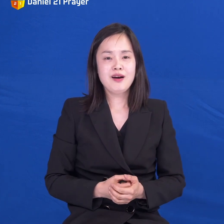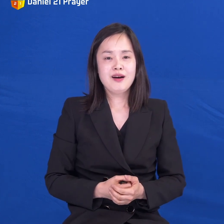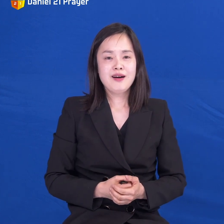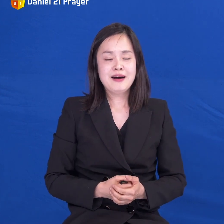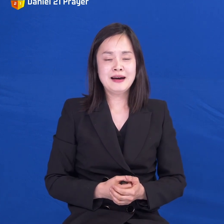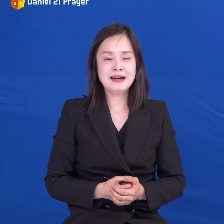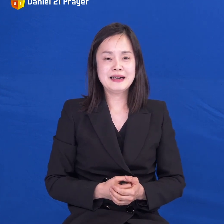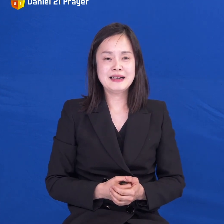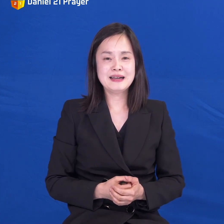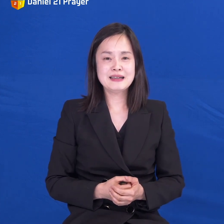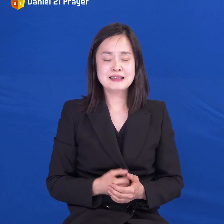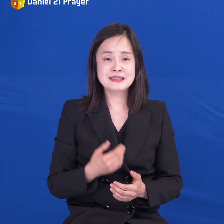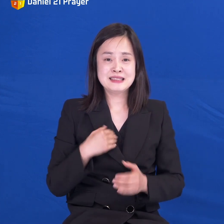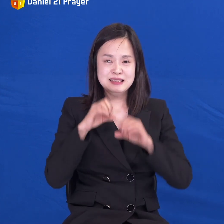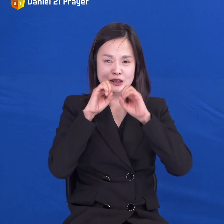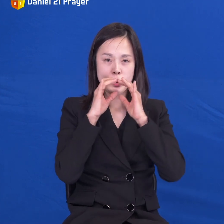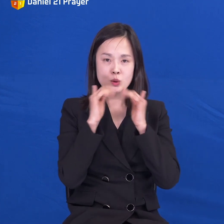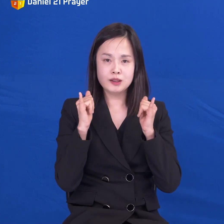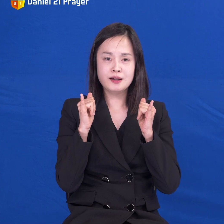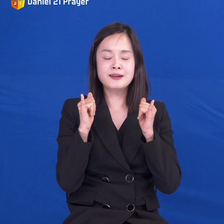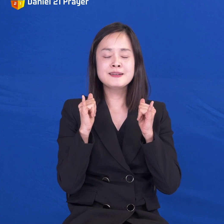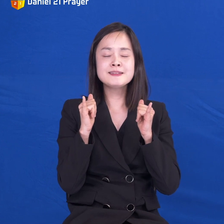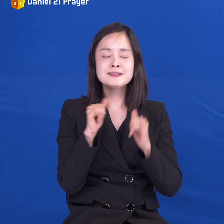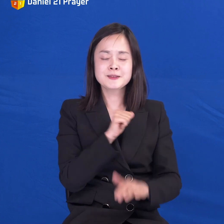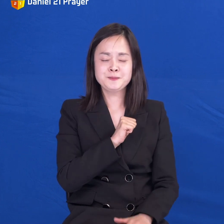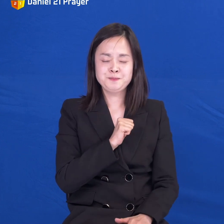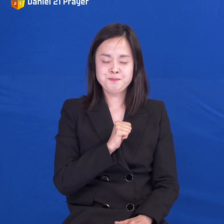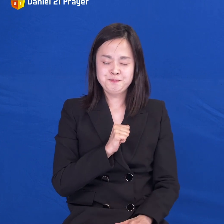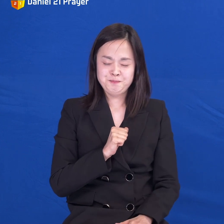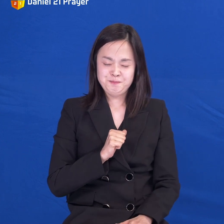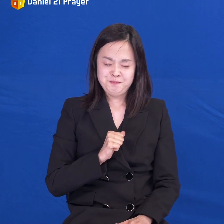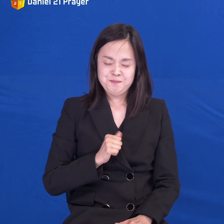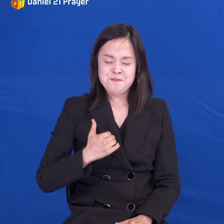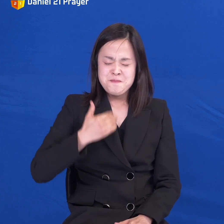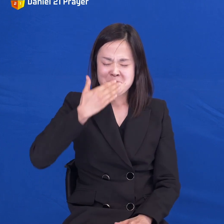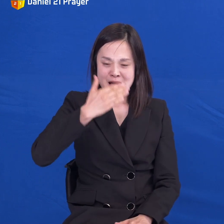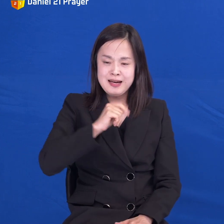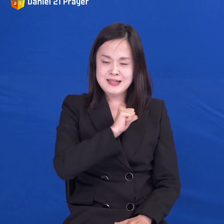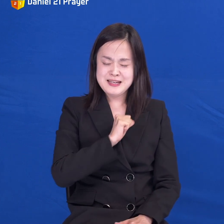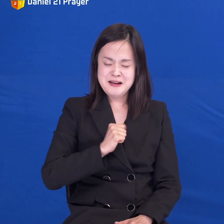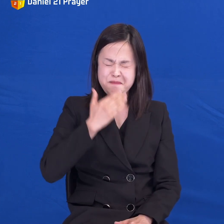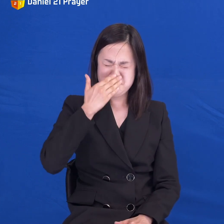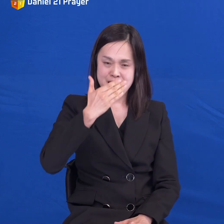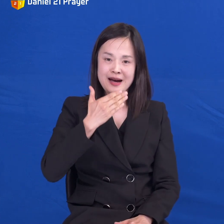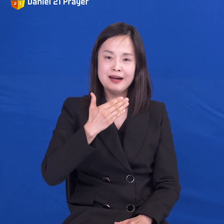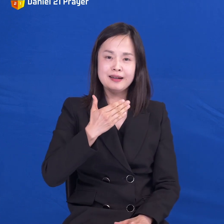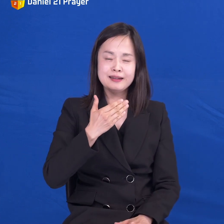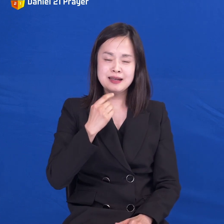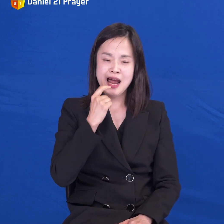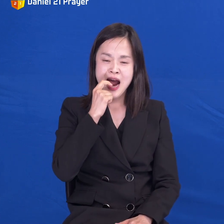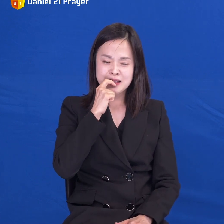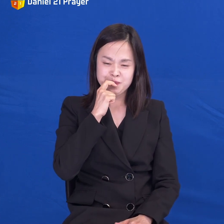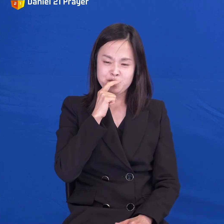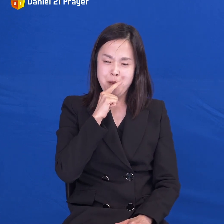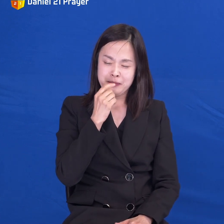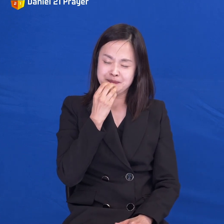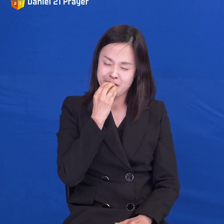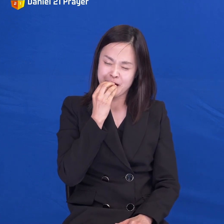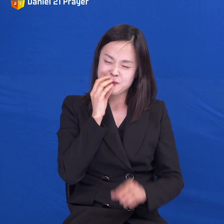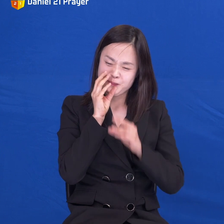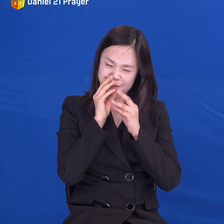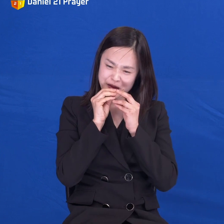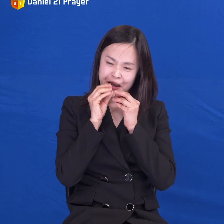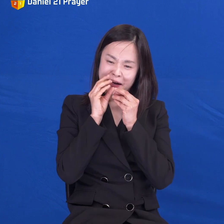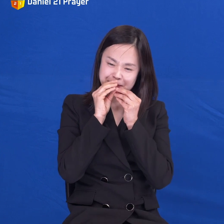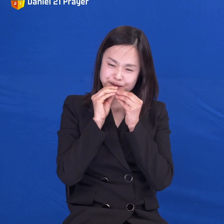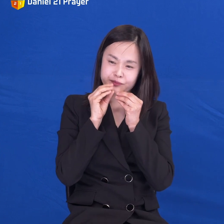그래도 선교사 체면에 이걸 통과해야 돼 하고 어금니로 턱 터뜨렸더니 밤 향기가